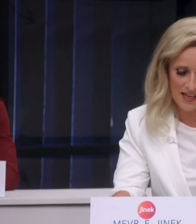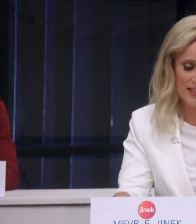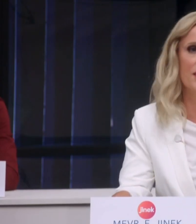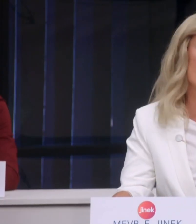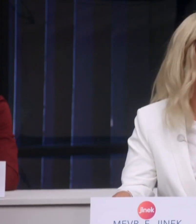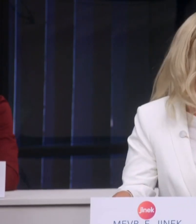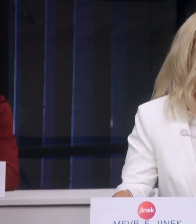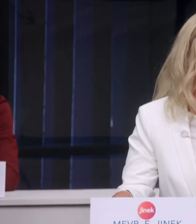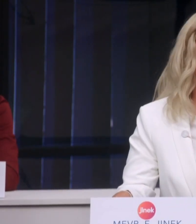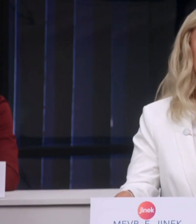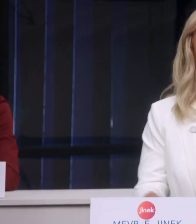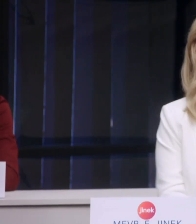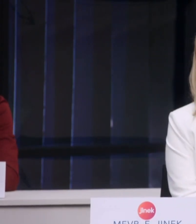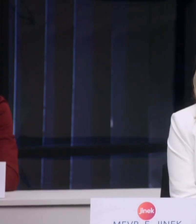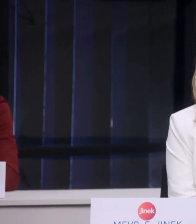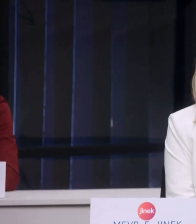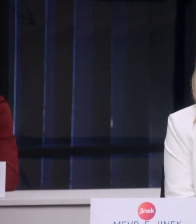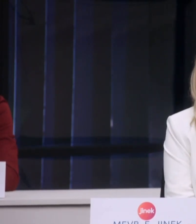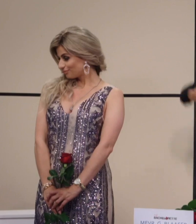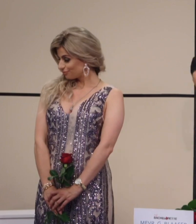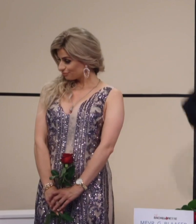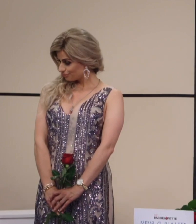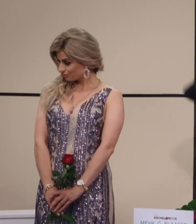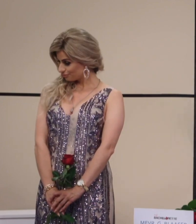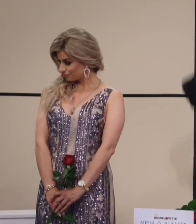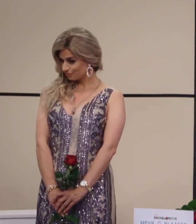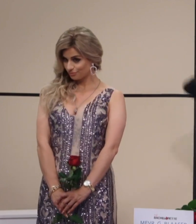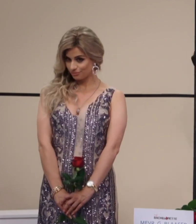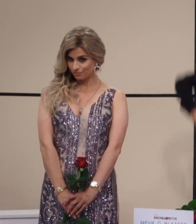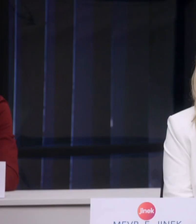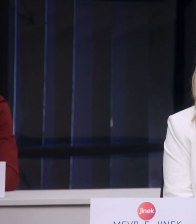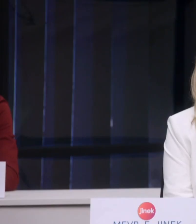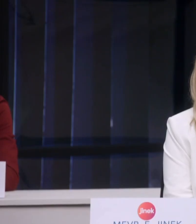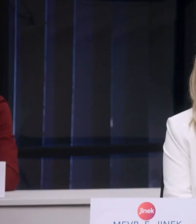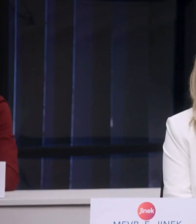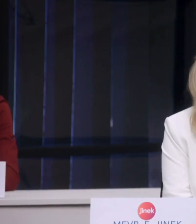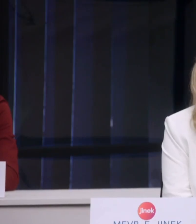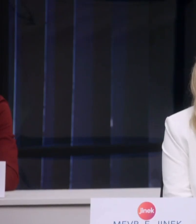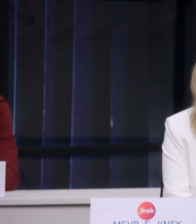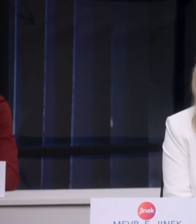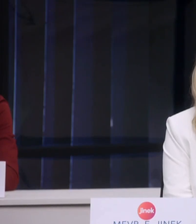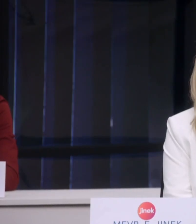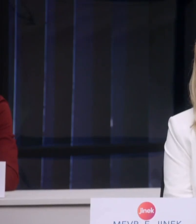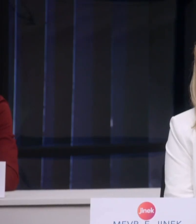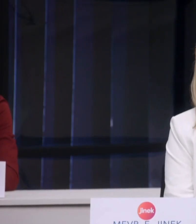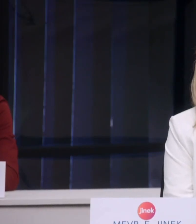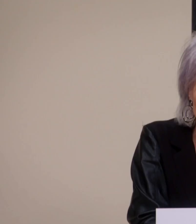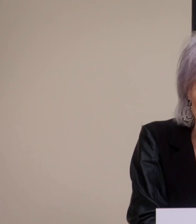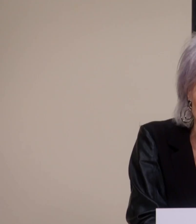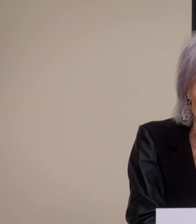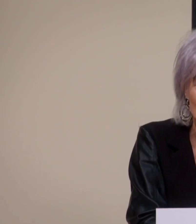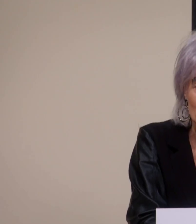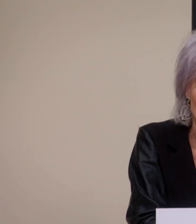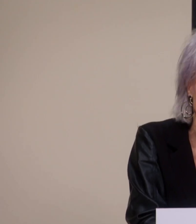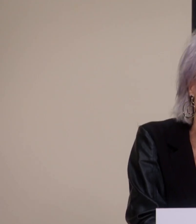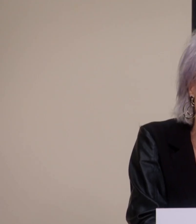hebben bijgedragen aan het nationale debat. Zoals mijn doorstaagtechniek tijdens mijn interview met Ali B en Henk Rol bijvoorbeeld. Zitten die er niet in? Daar kunnen